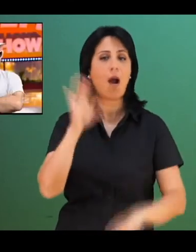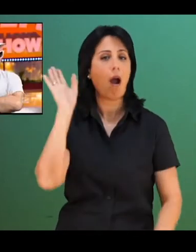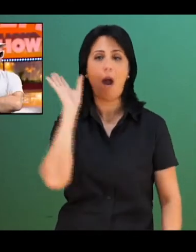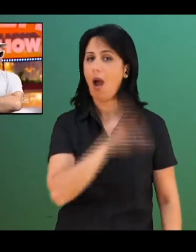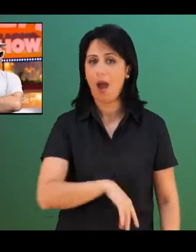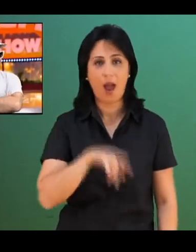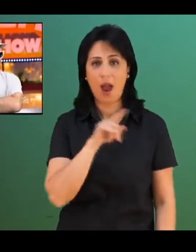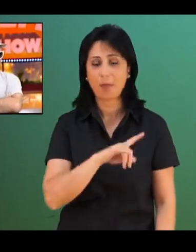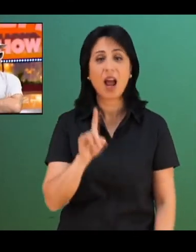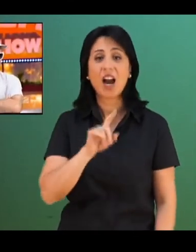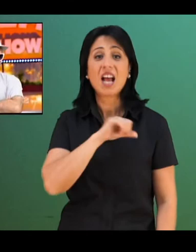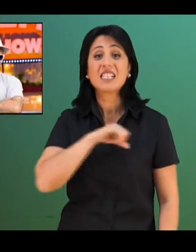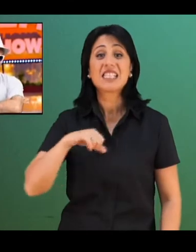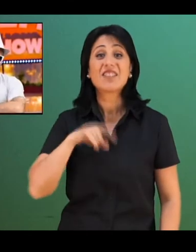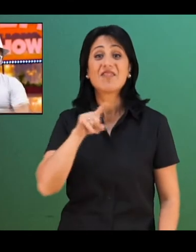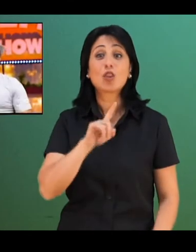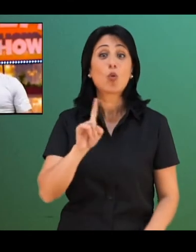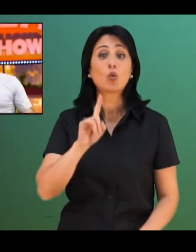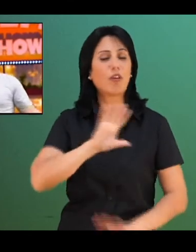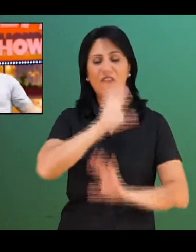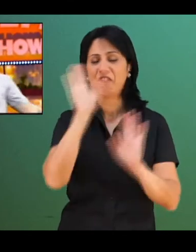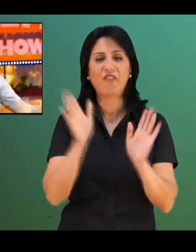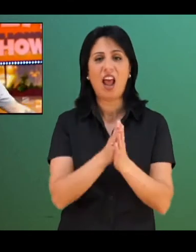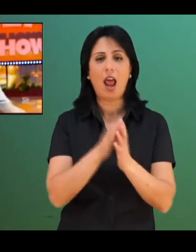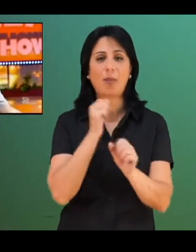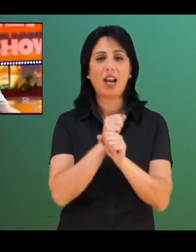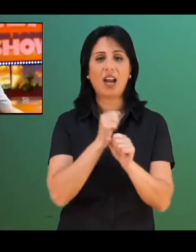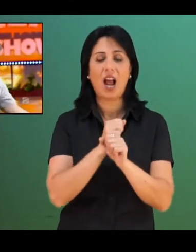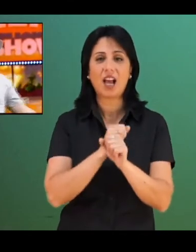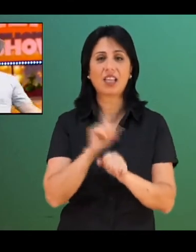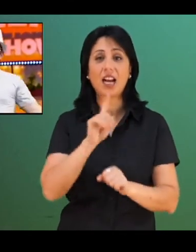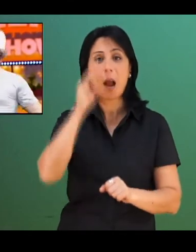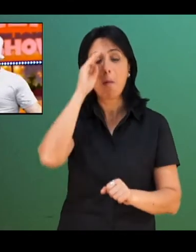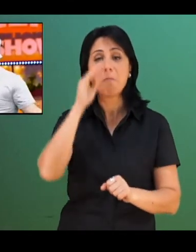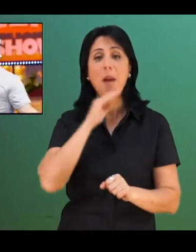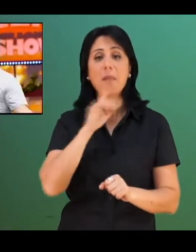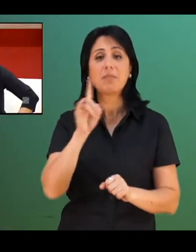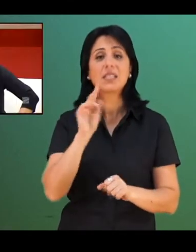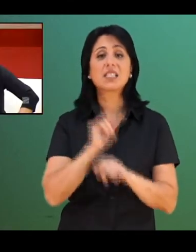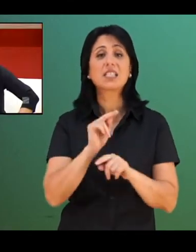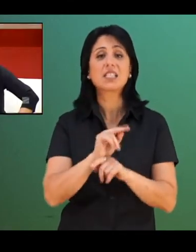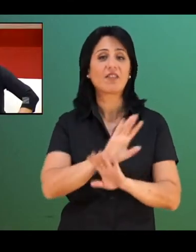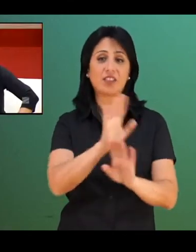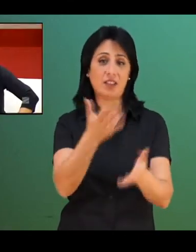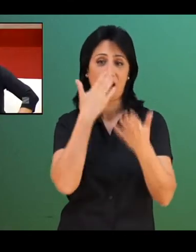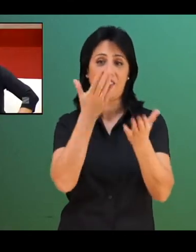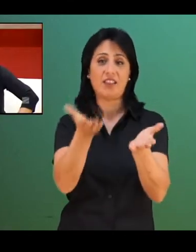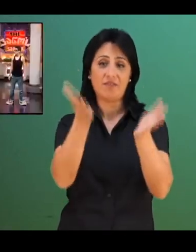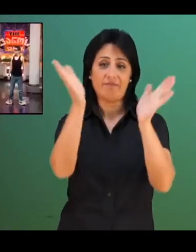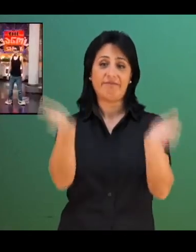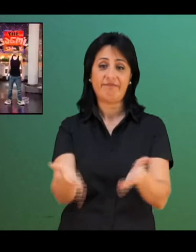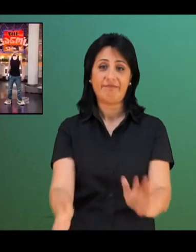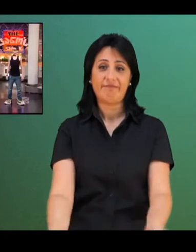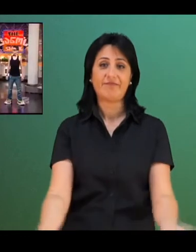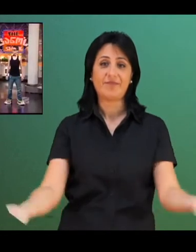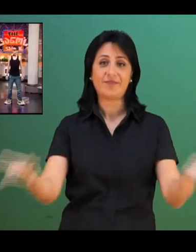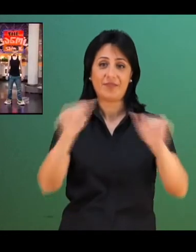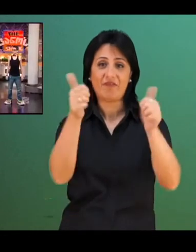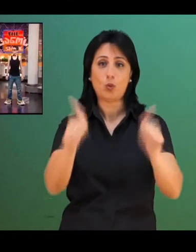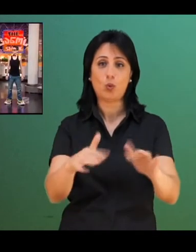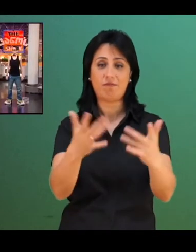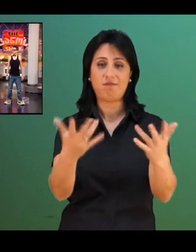გააკეთა და რაც მამამისზე იყო დამოკიდებული, ქეხედავ ახლა. მამამისზე გააკეთა. როგორც